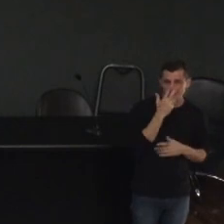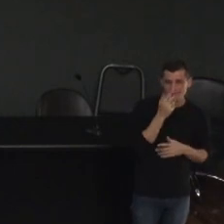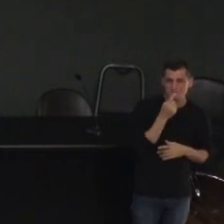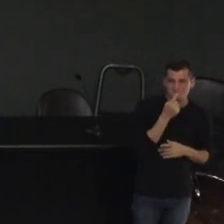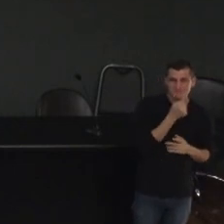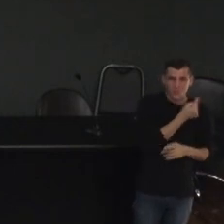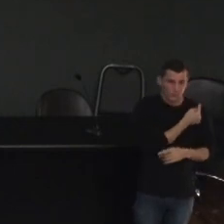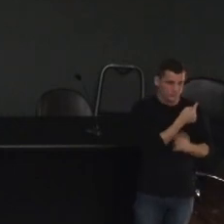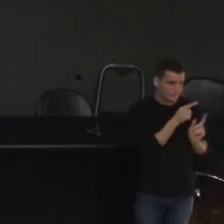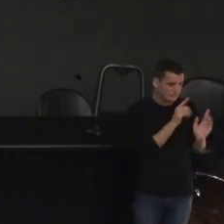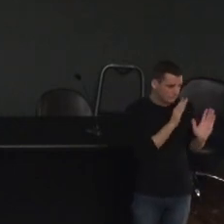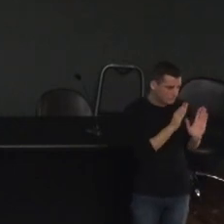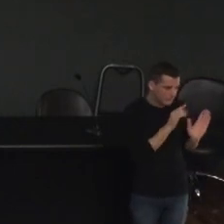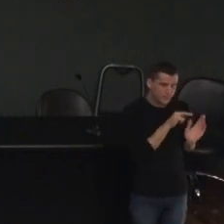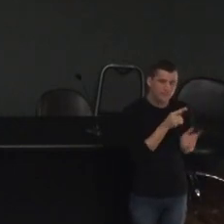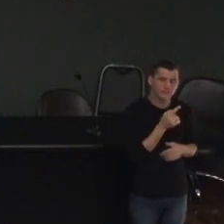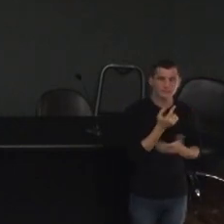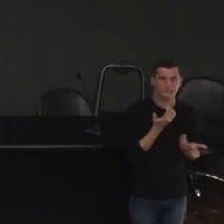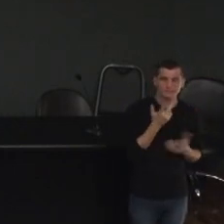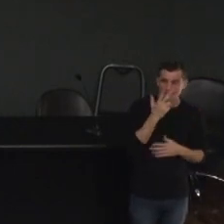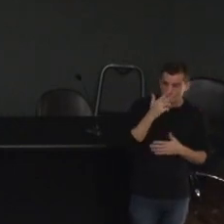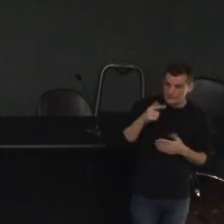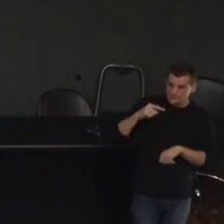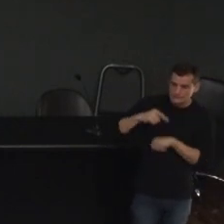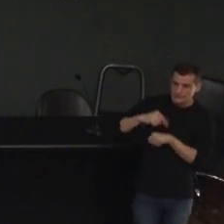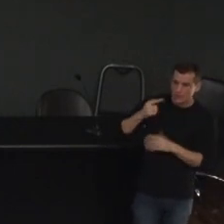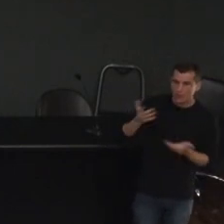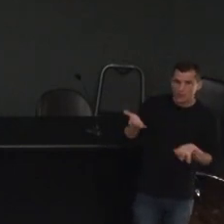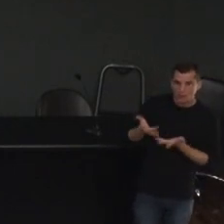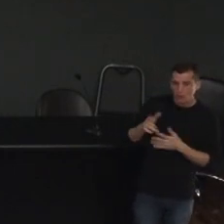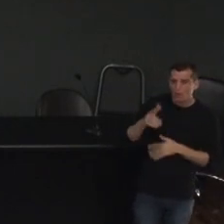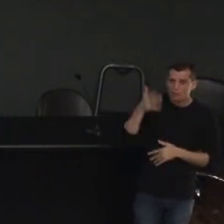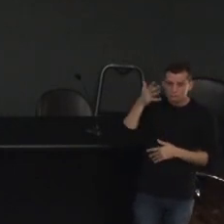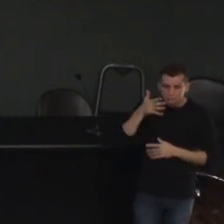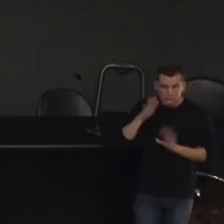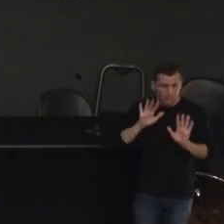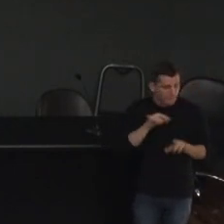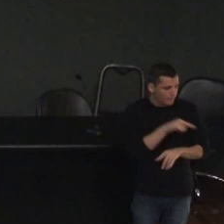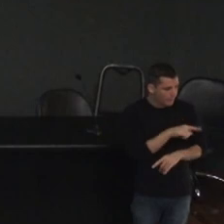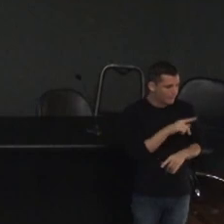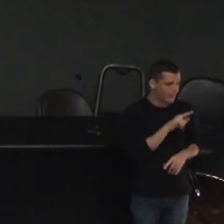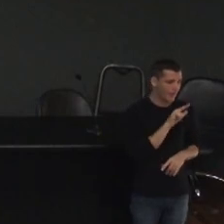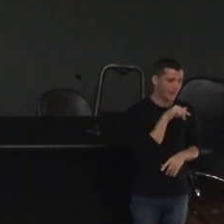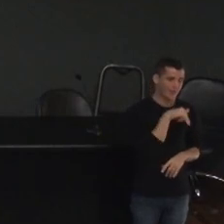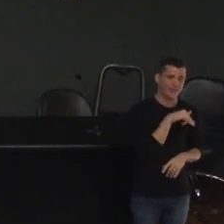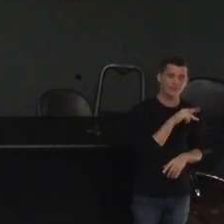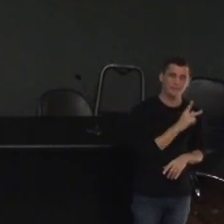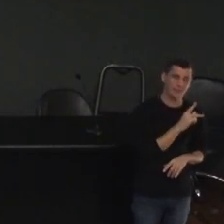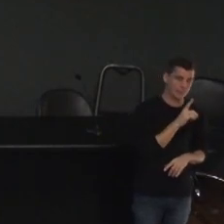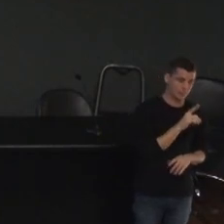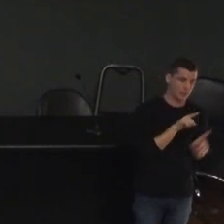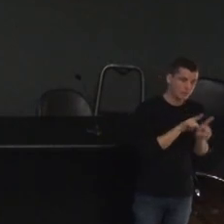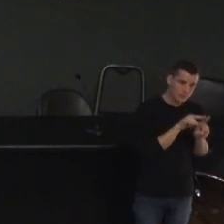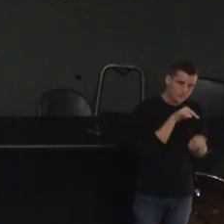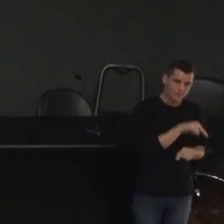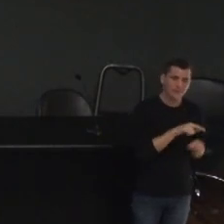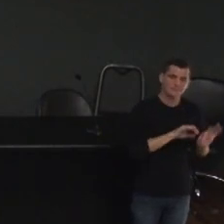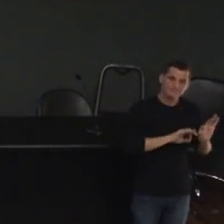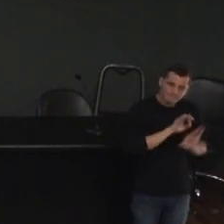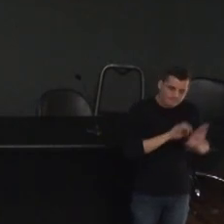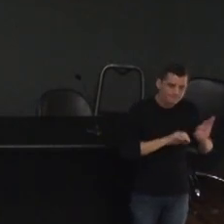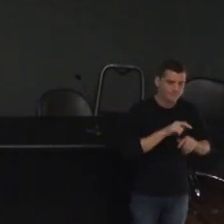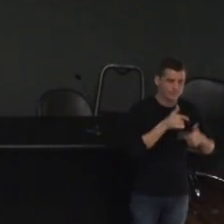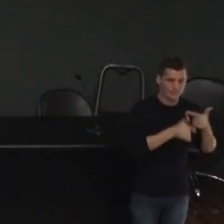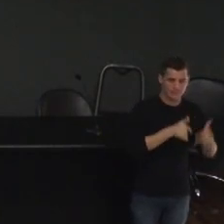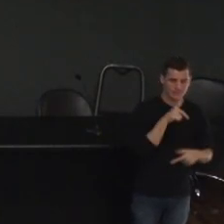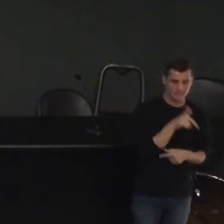as coisas a gente vai falando enquanto as coisas estão sendo produzidas pela npd há uma semana atrás a npd